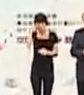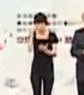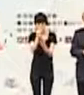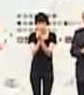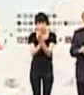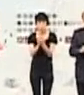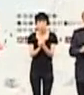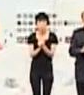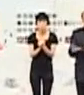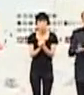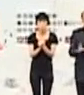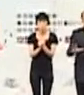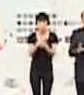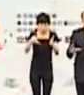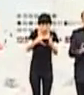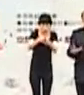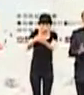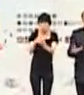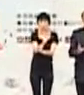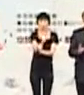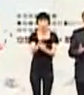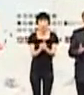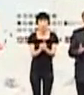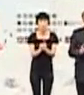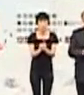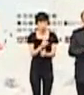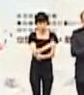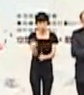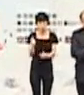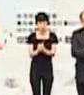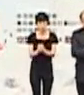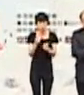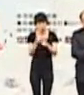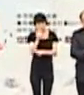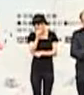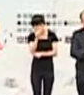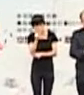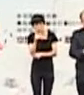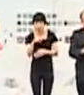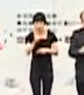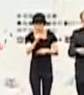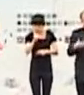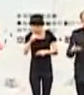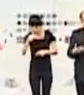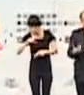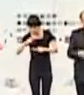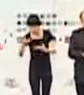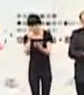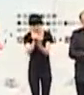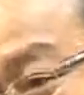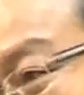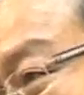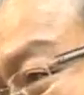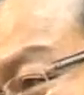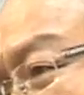面咧係能夠冇痛、冇障礙、冇障礙，由欣賞到參與，到我成為一個藝術者、